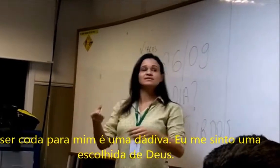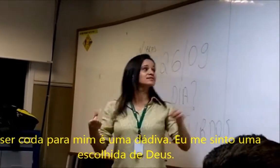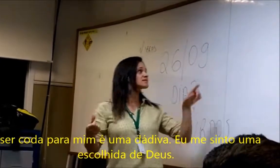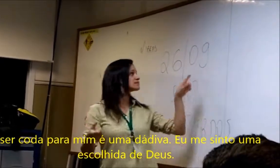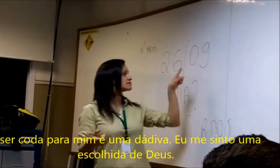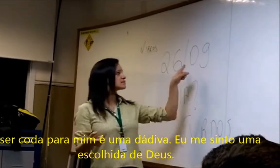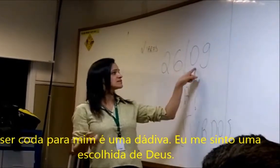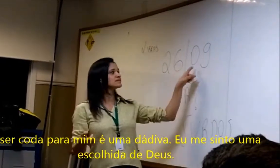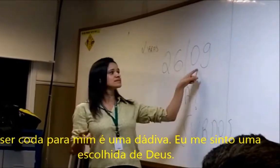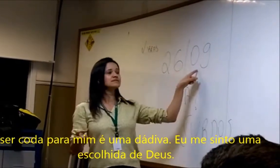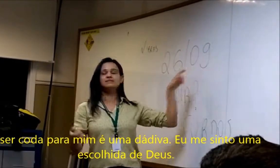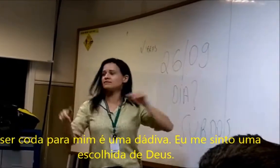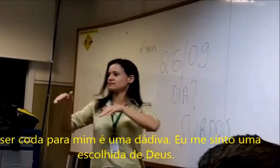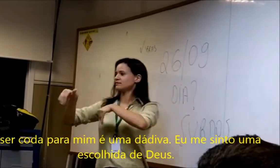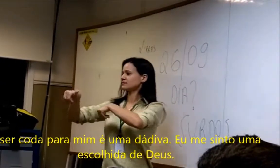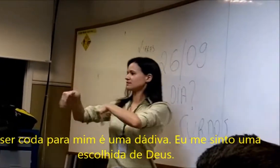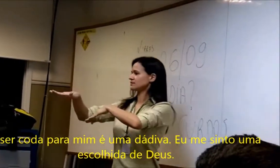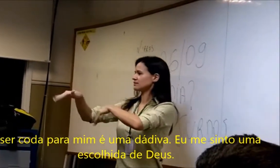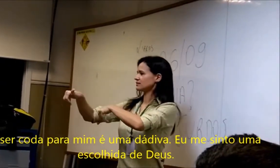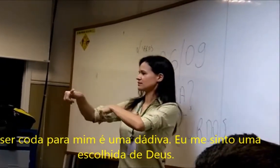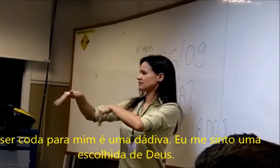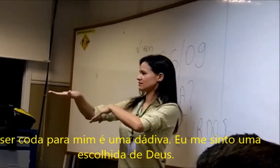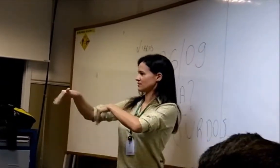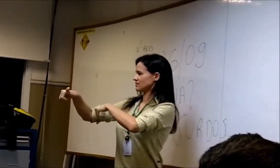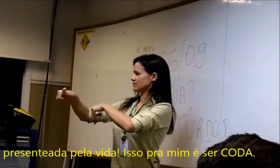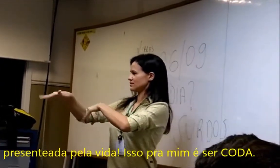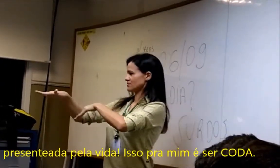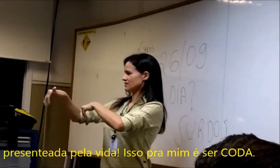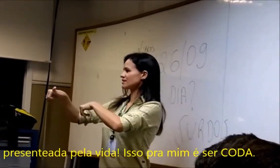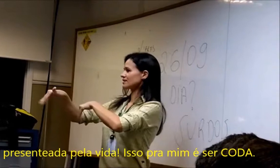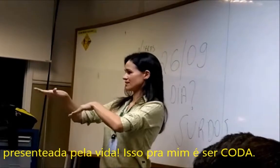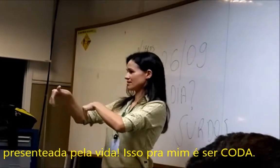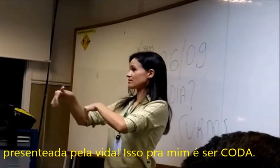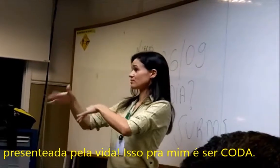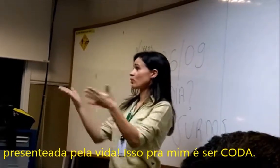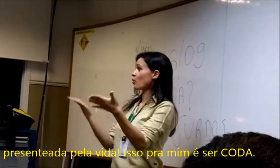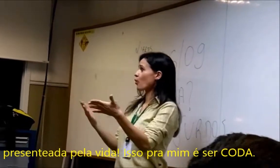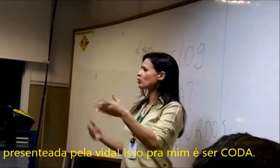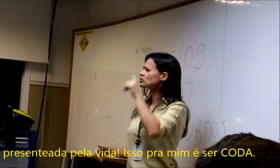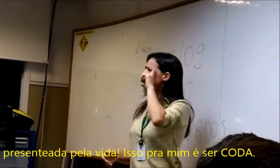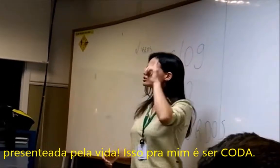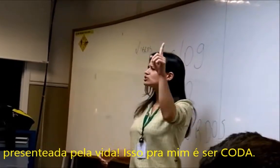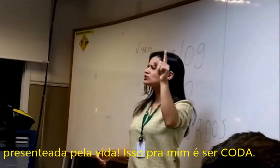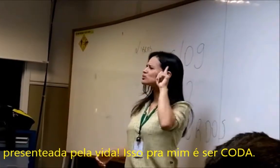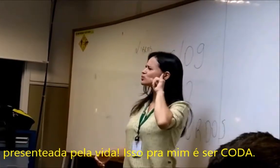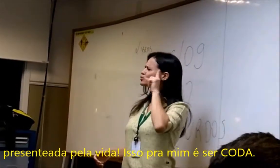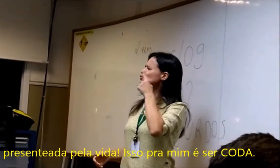me sinto uma escolhida de Deus e presenteada pela vida. Isso, para mim, é ser coda.